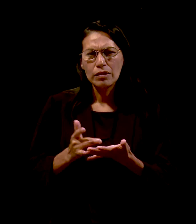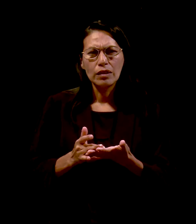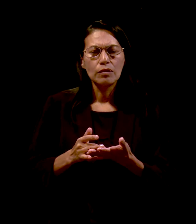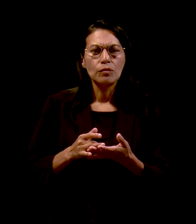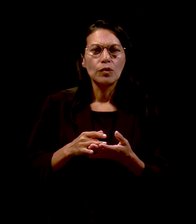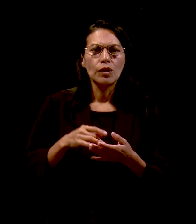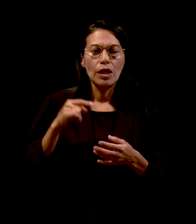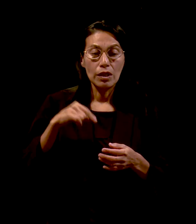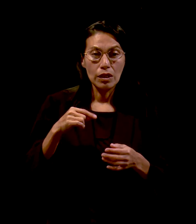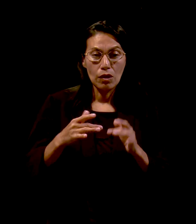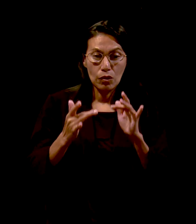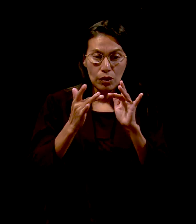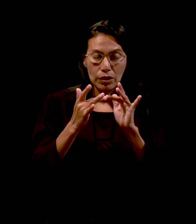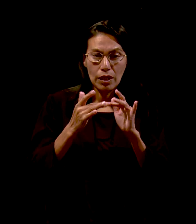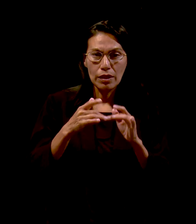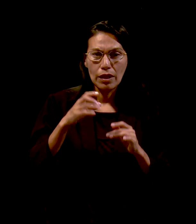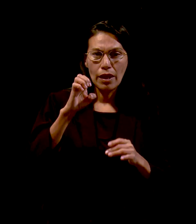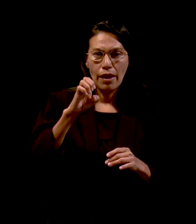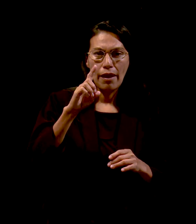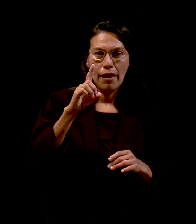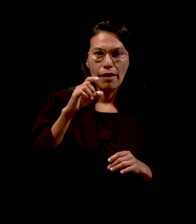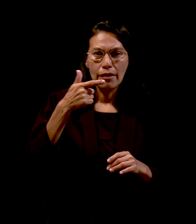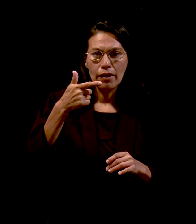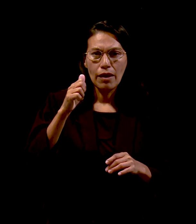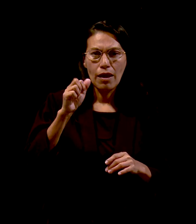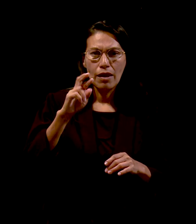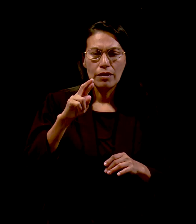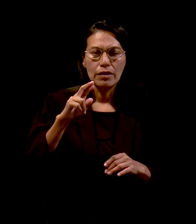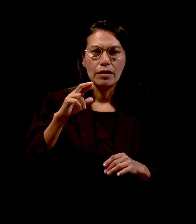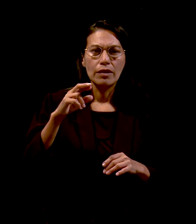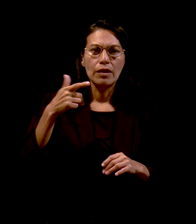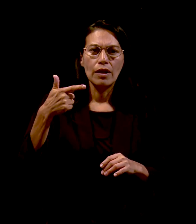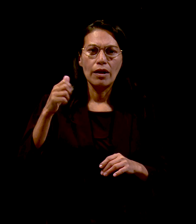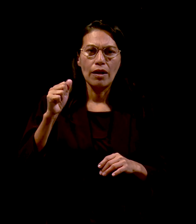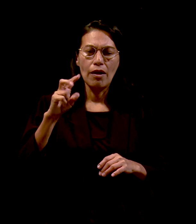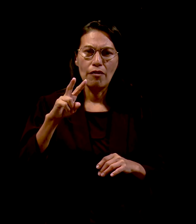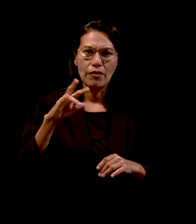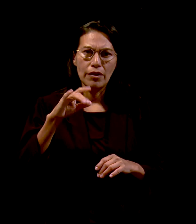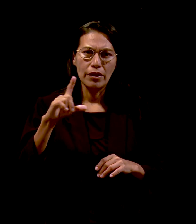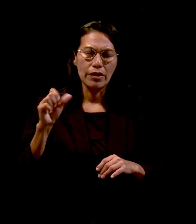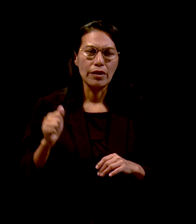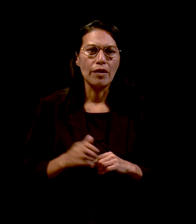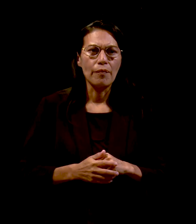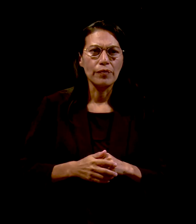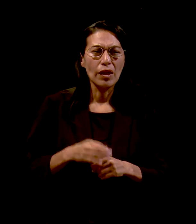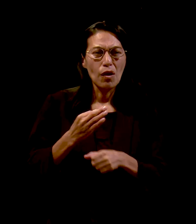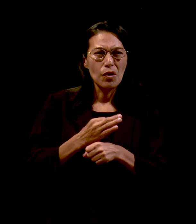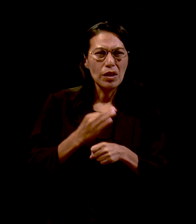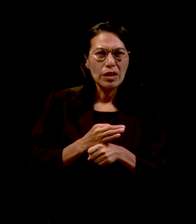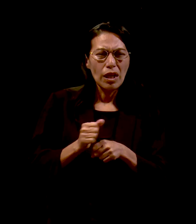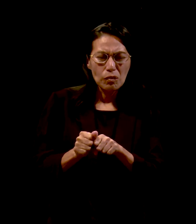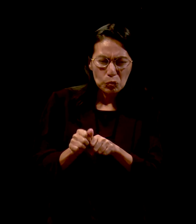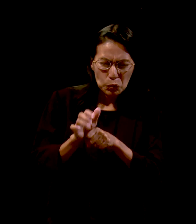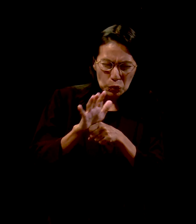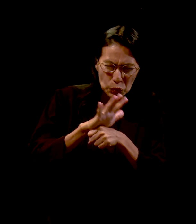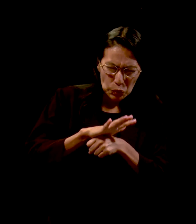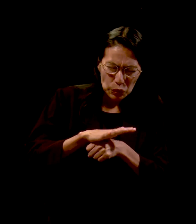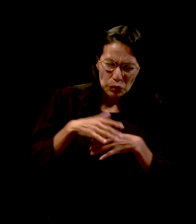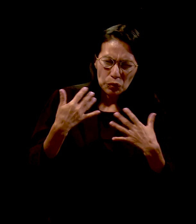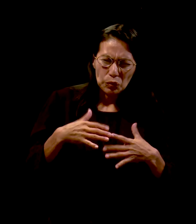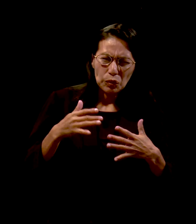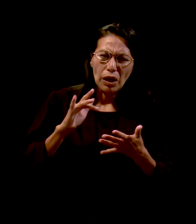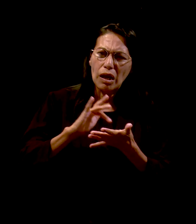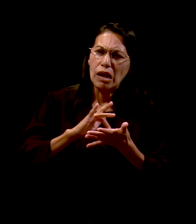a dios por estar aquí con nosotros en estos momentos en que hemos sido contagiados de coronavirus gracias por tus gracias